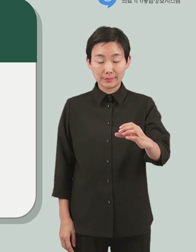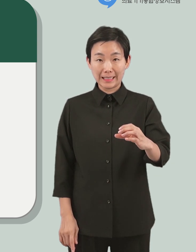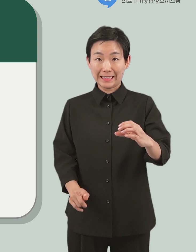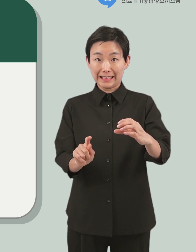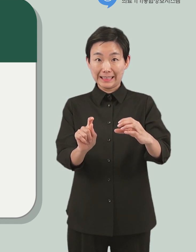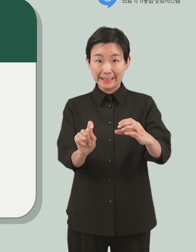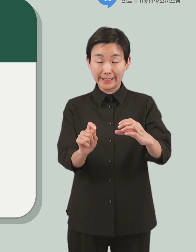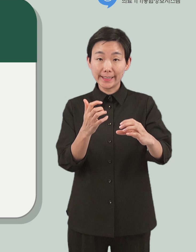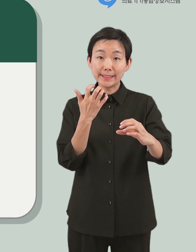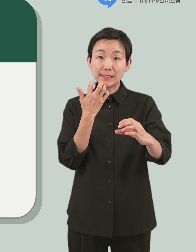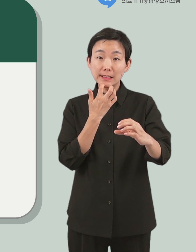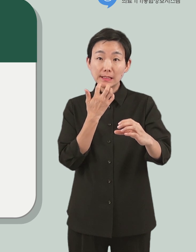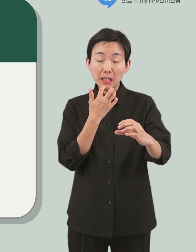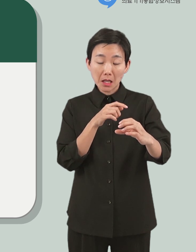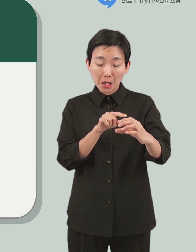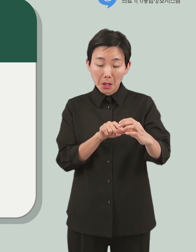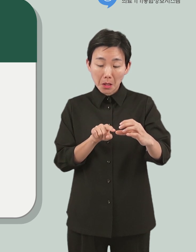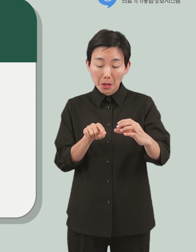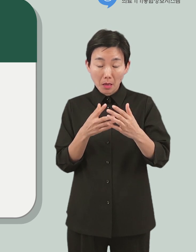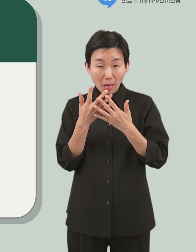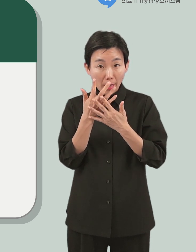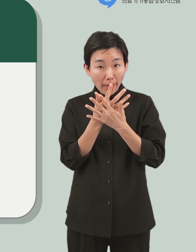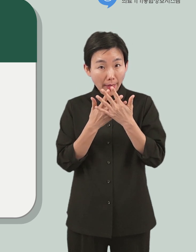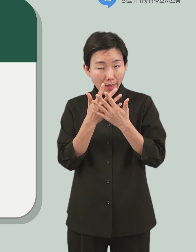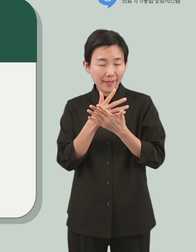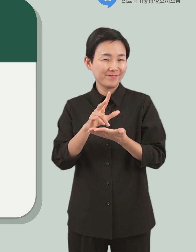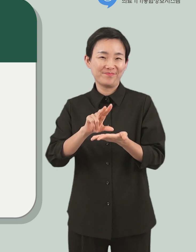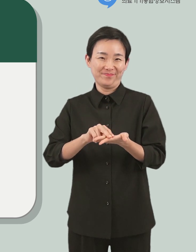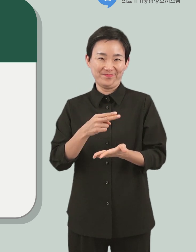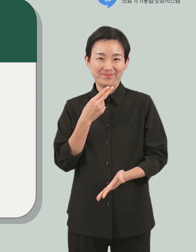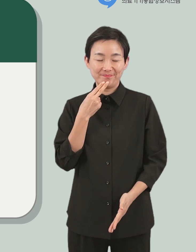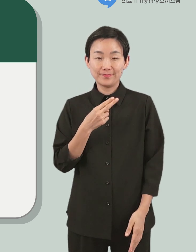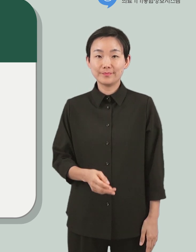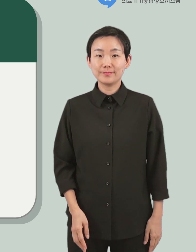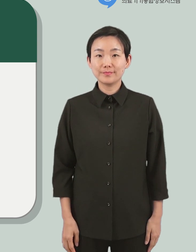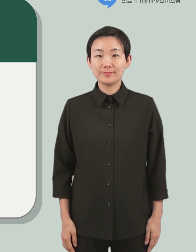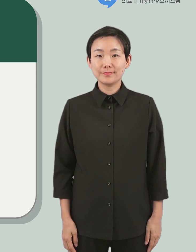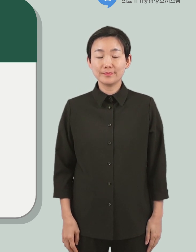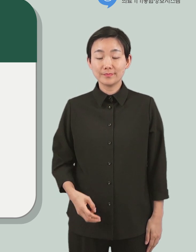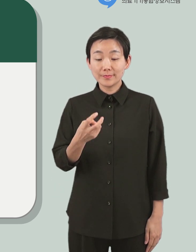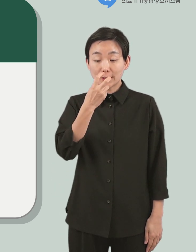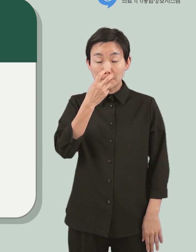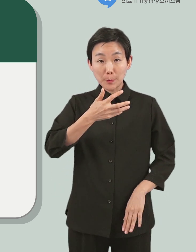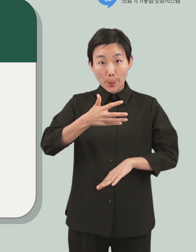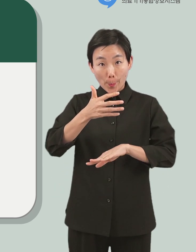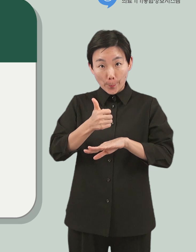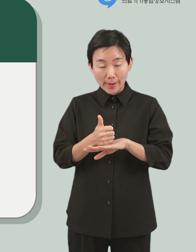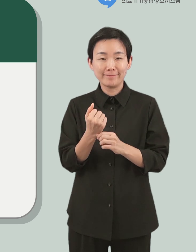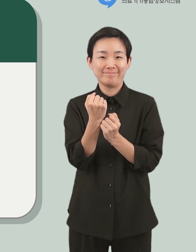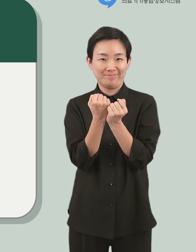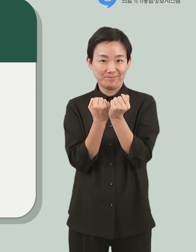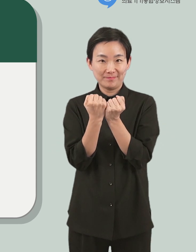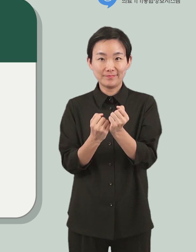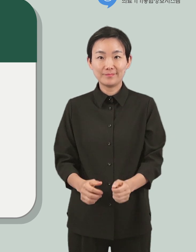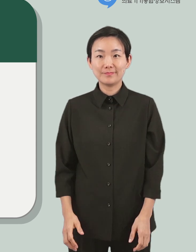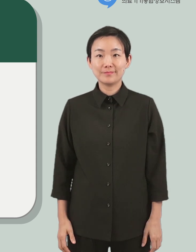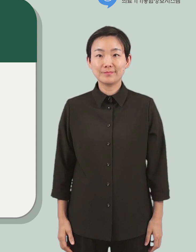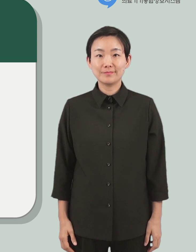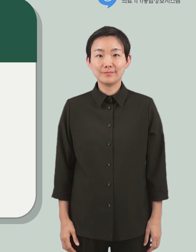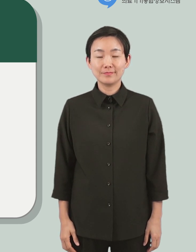T에 나타난 색띠가 희미하더라도 색띠가 나타난 것으로 간주합니다. 검사 결과는 다음과